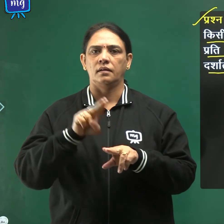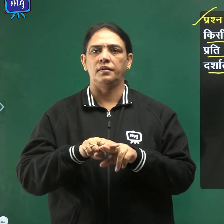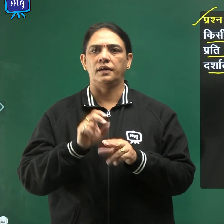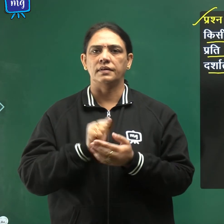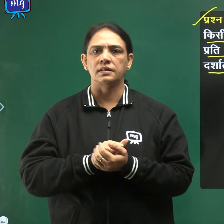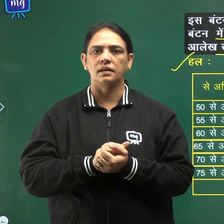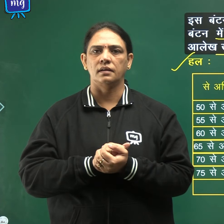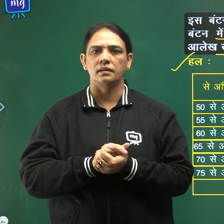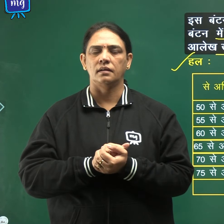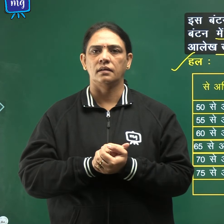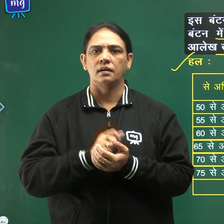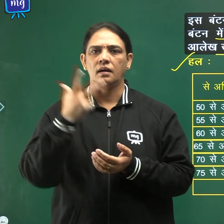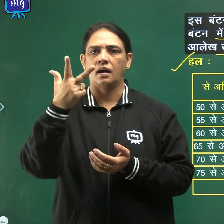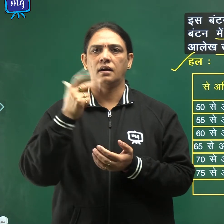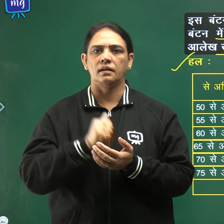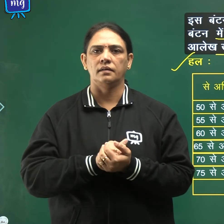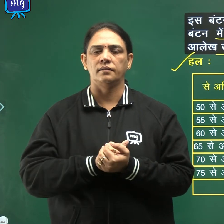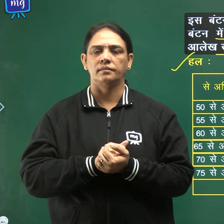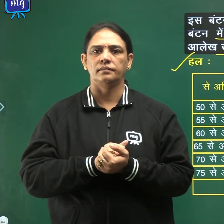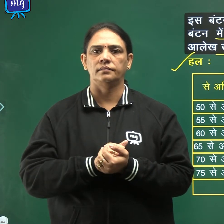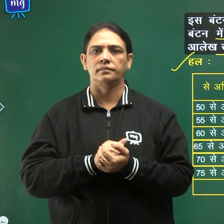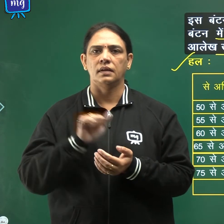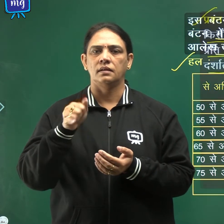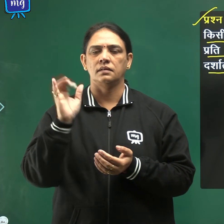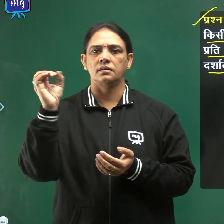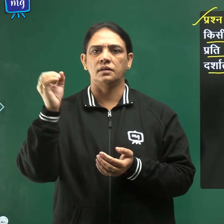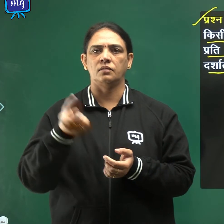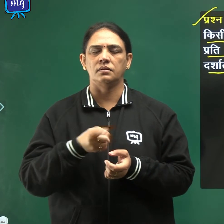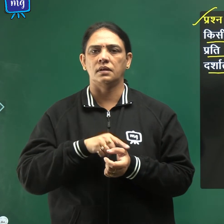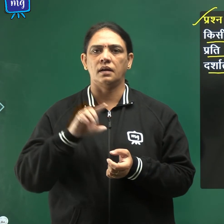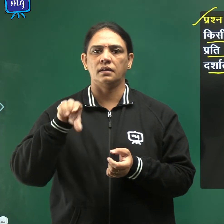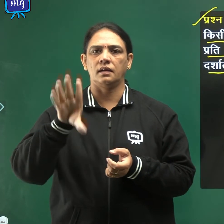बारंबारता 8, 60 से अधिक